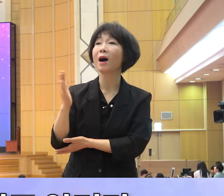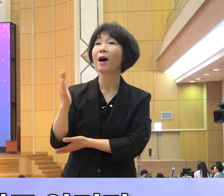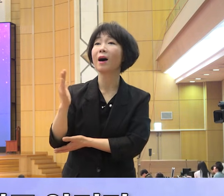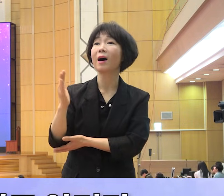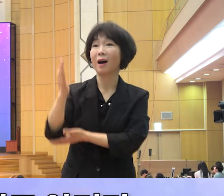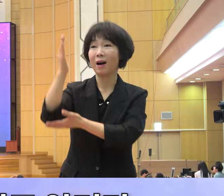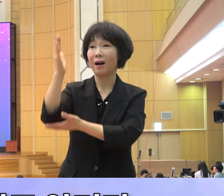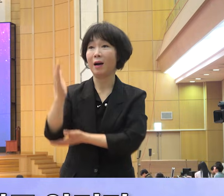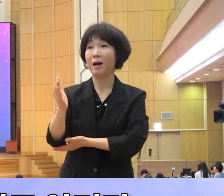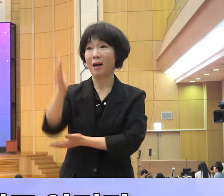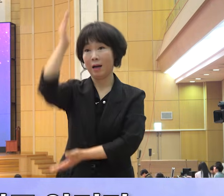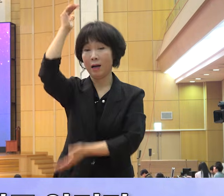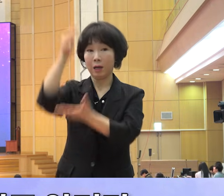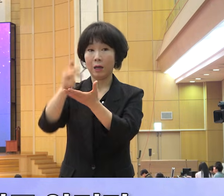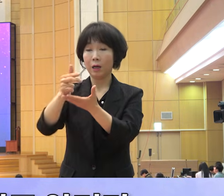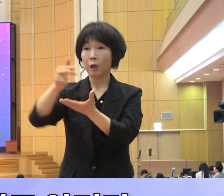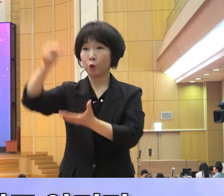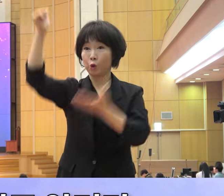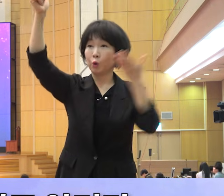영광